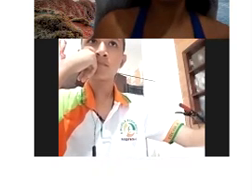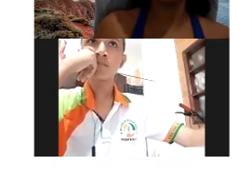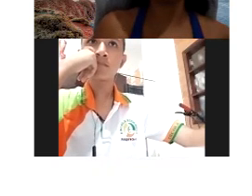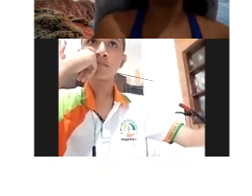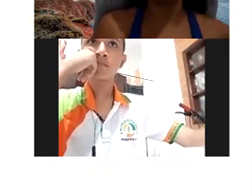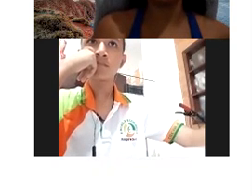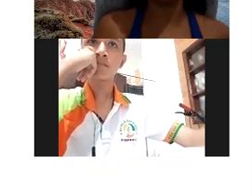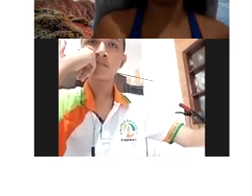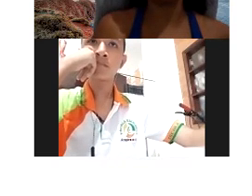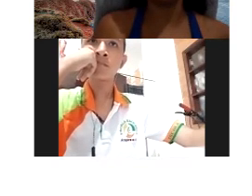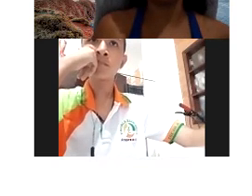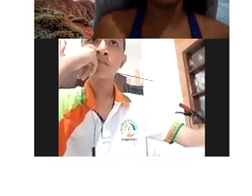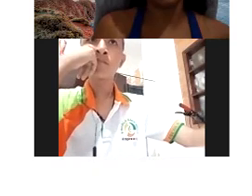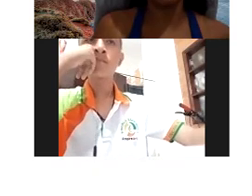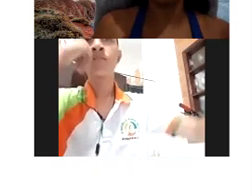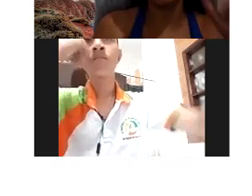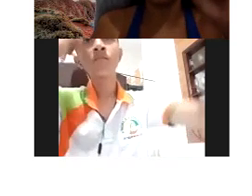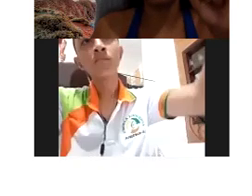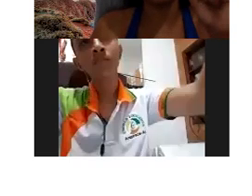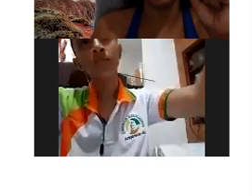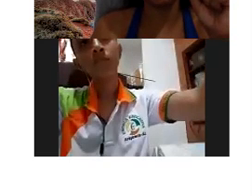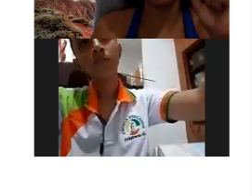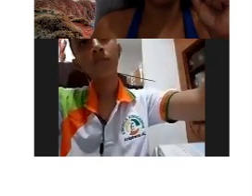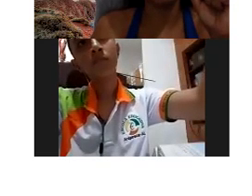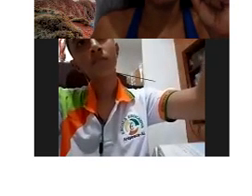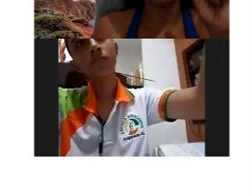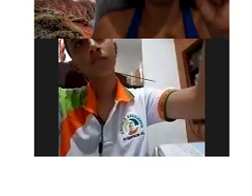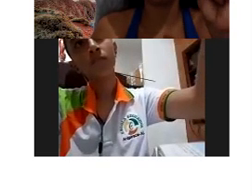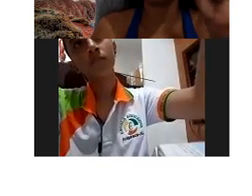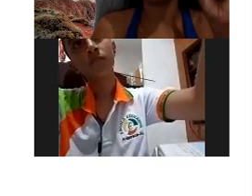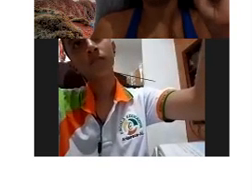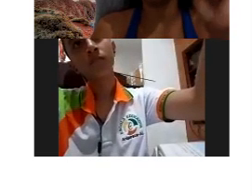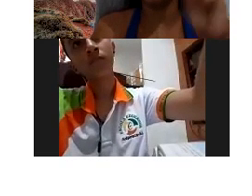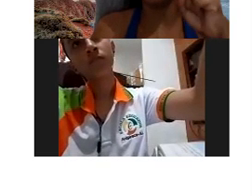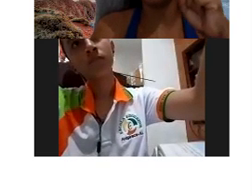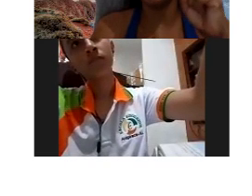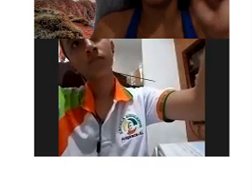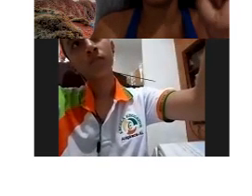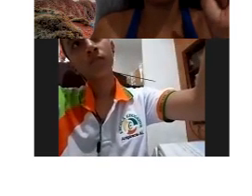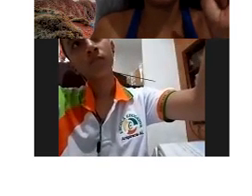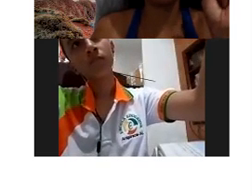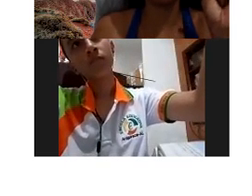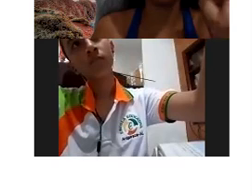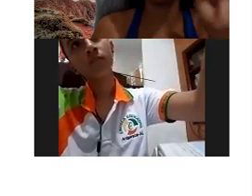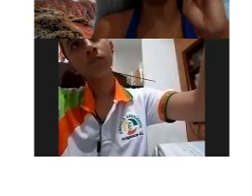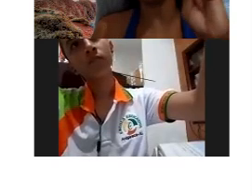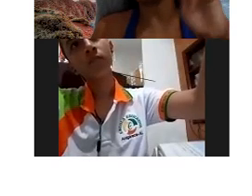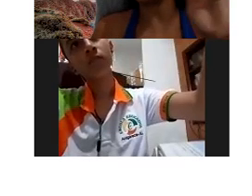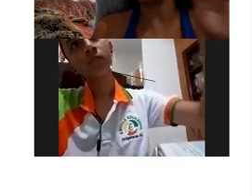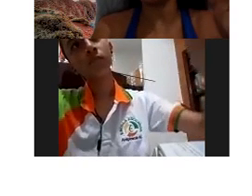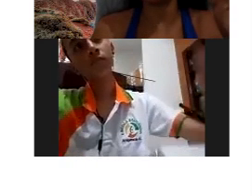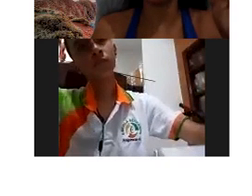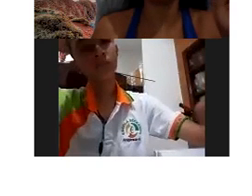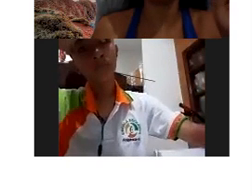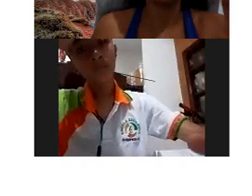nessa que a gente só tem três Ó gente tem ferro é um elemento químico a gente teve hidrogênio que é o segundo elemento Quem